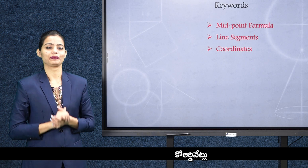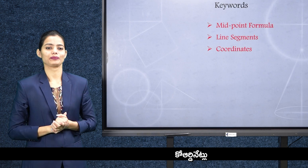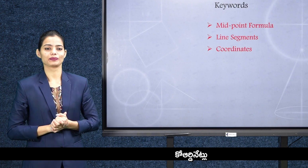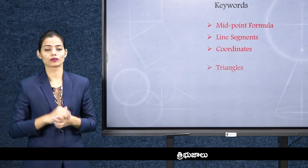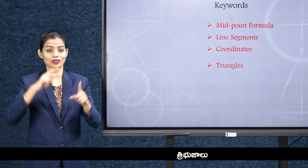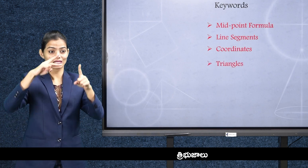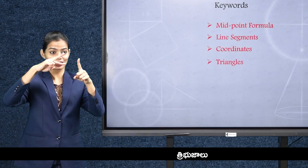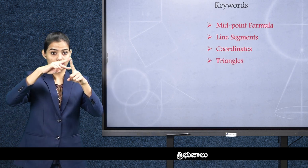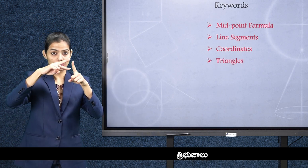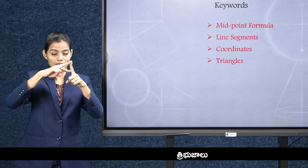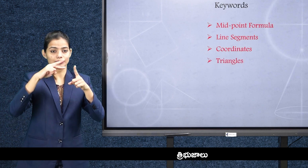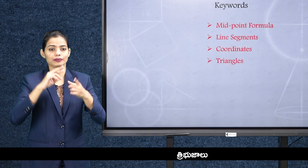త్రిభుజాలు,